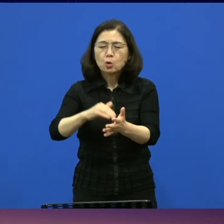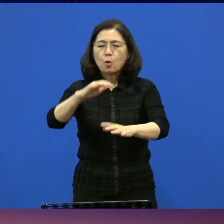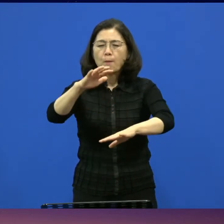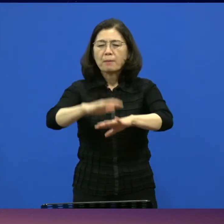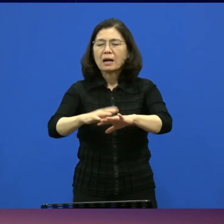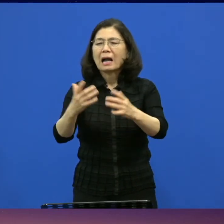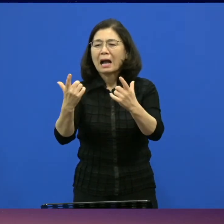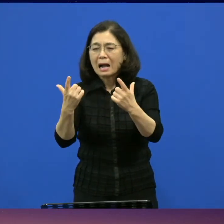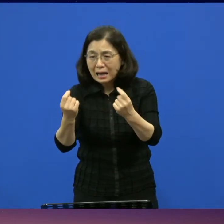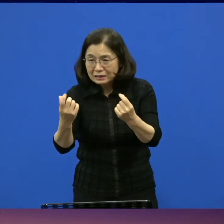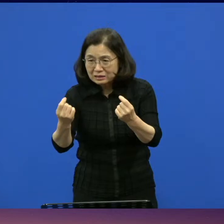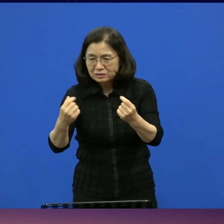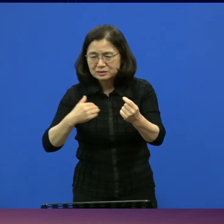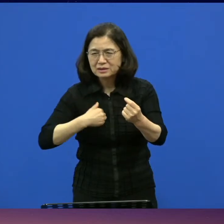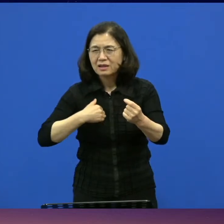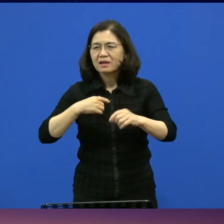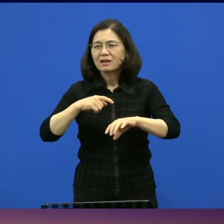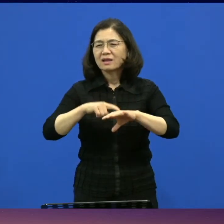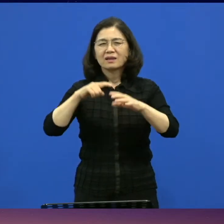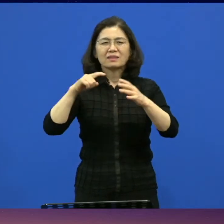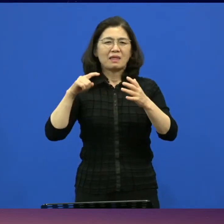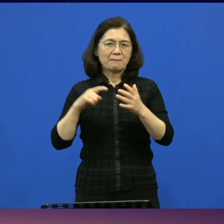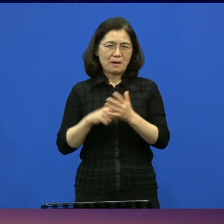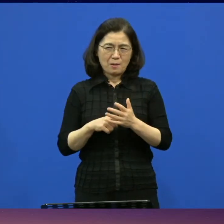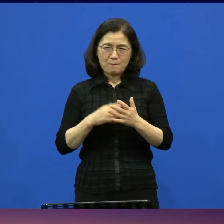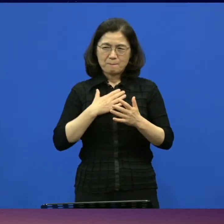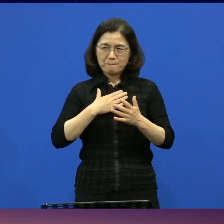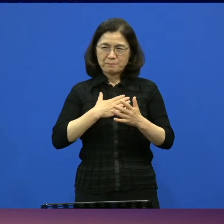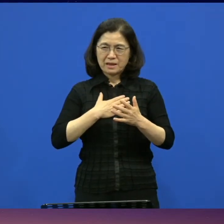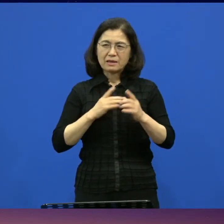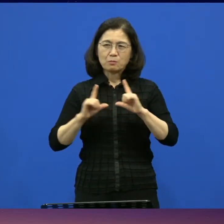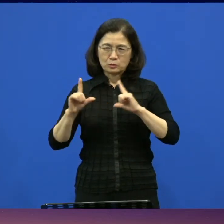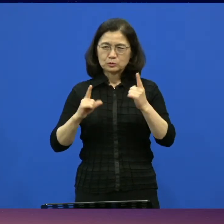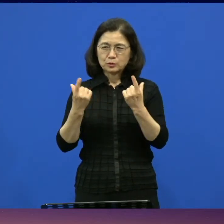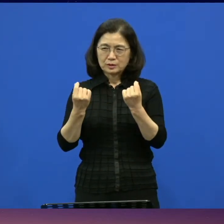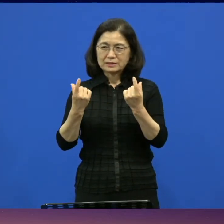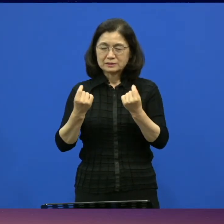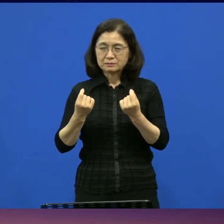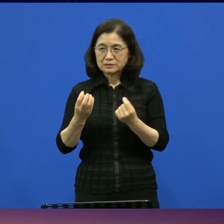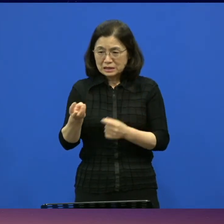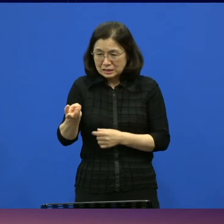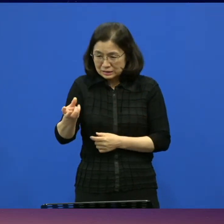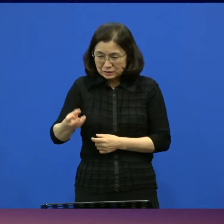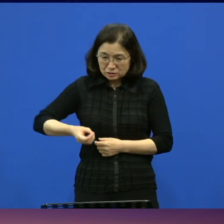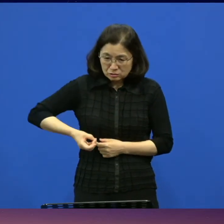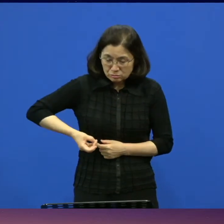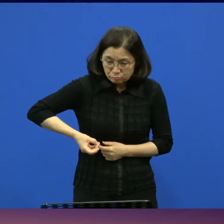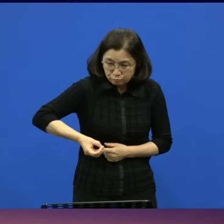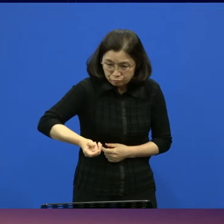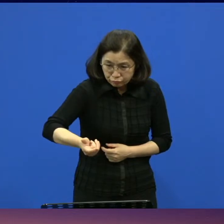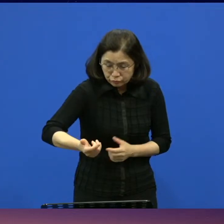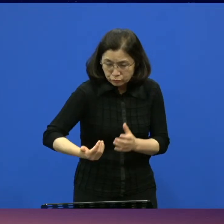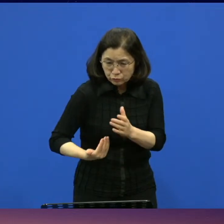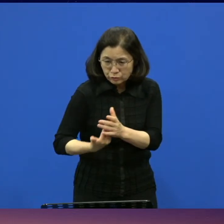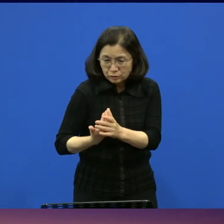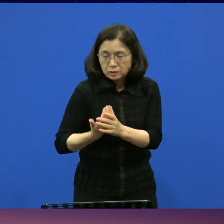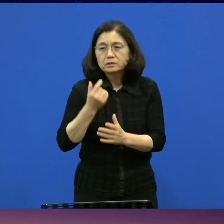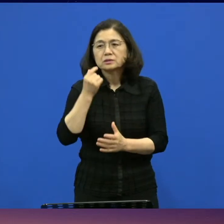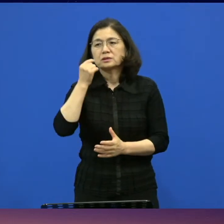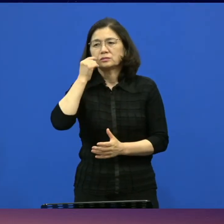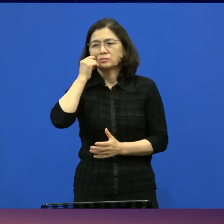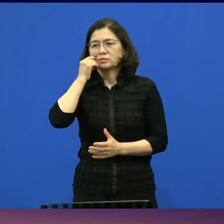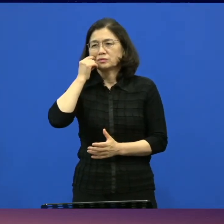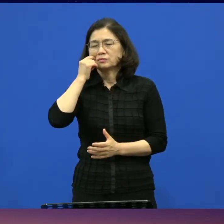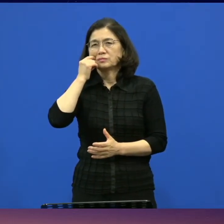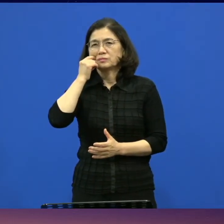같아요. 그게 무슨 씨앗이 뿌려져도 먹혀들지가 않는 거예요. 들어갈 수가 없어. 너무도 견고한 이 성이 돼